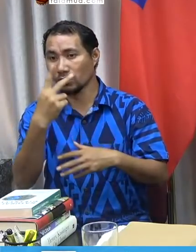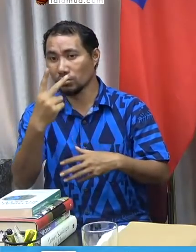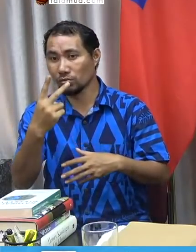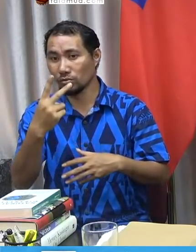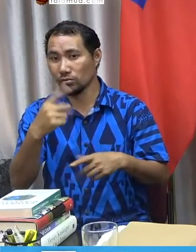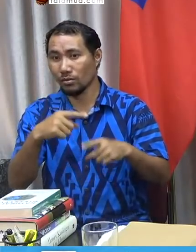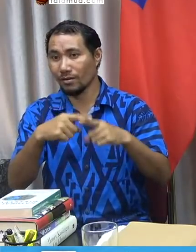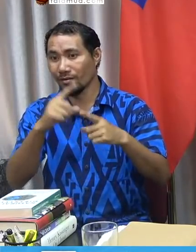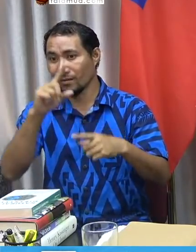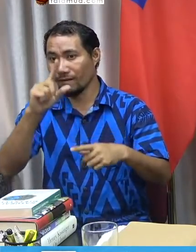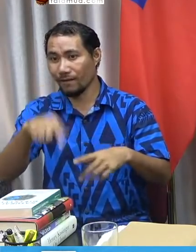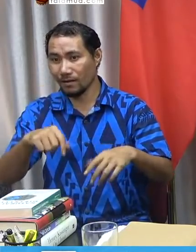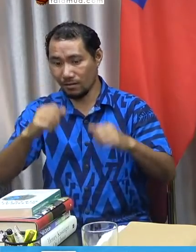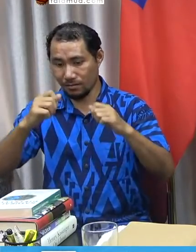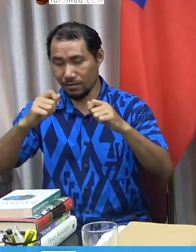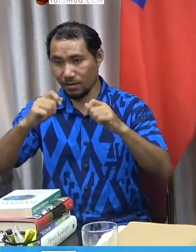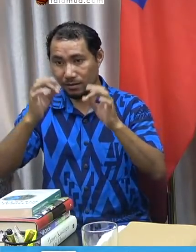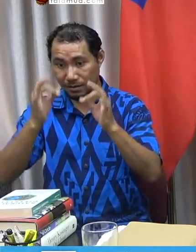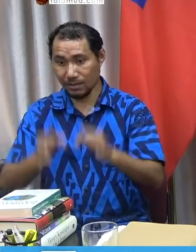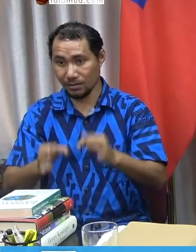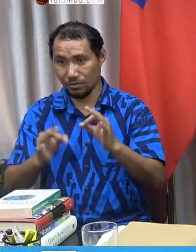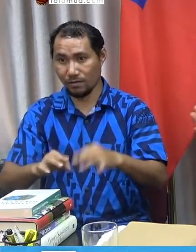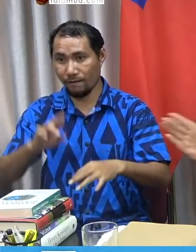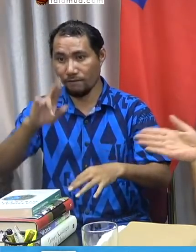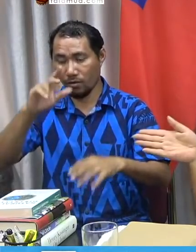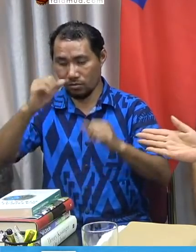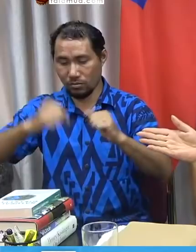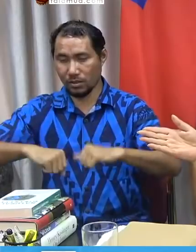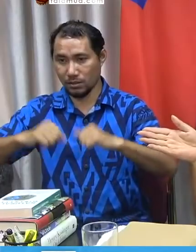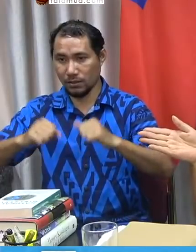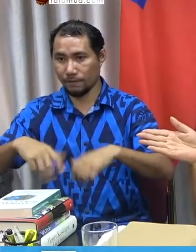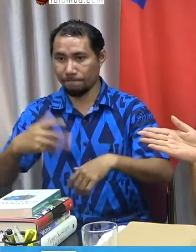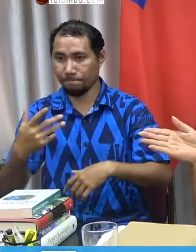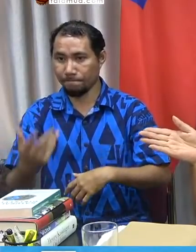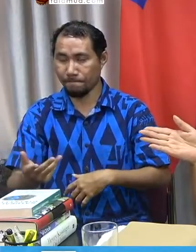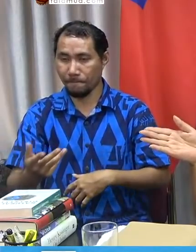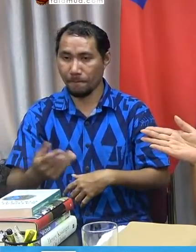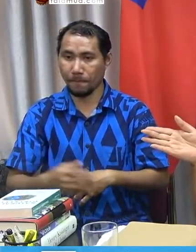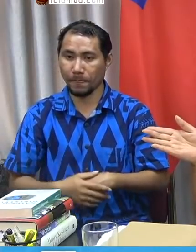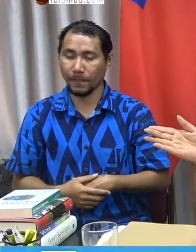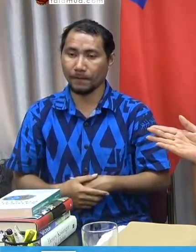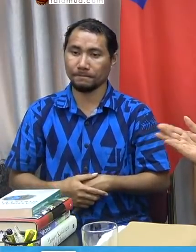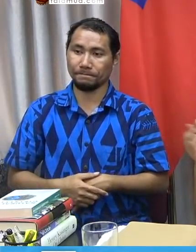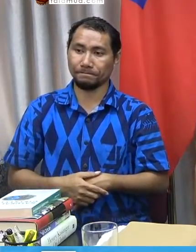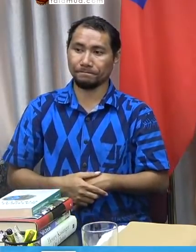ka whapea e vaea. Le anta tōu o e plestene a lea.